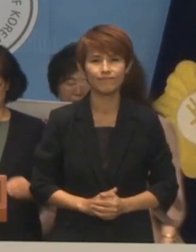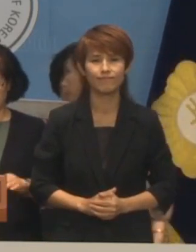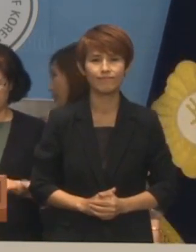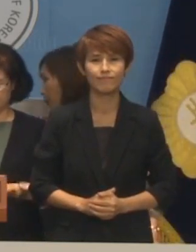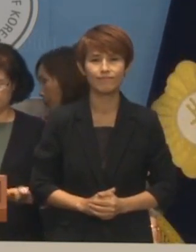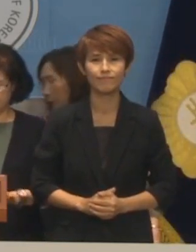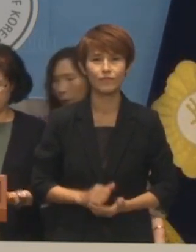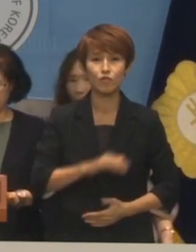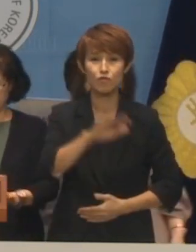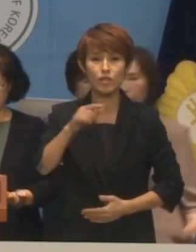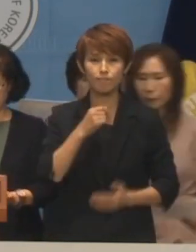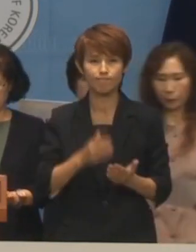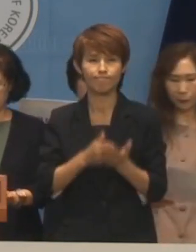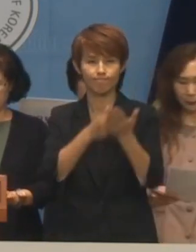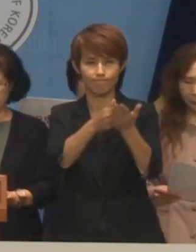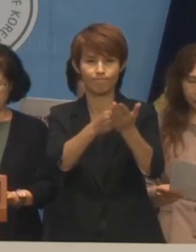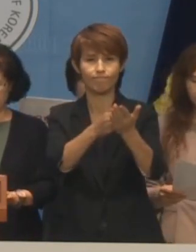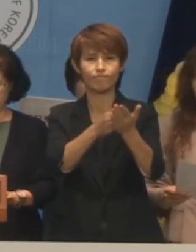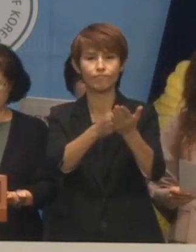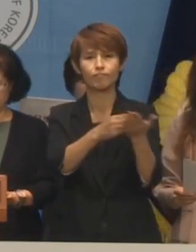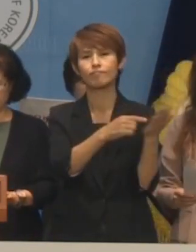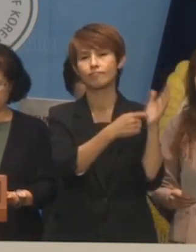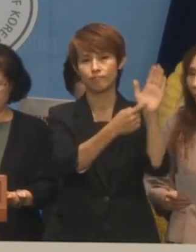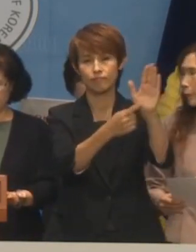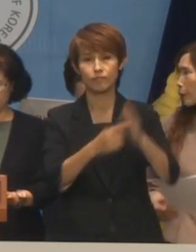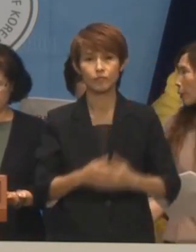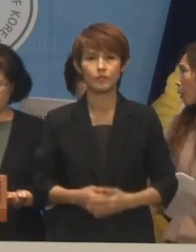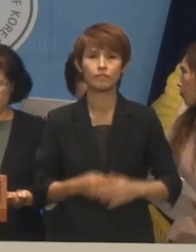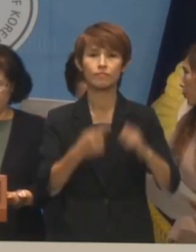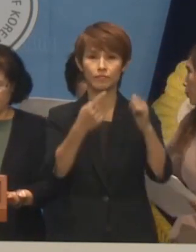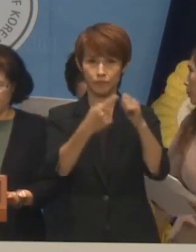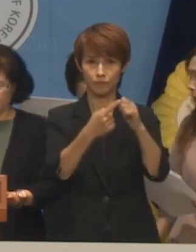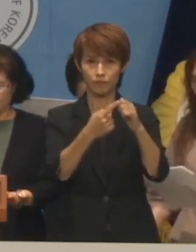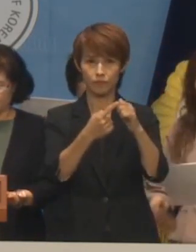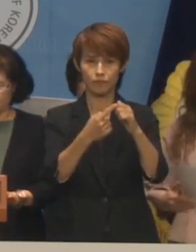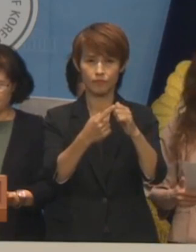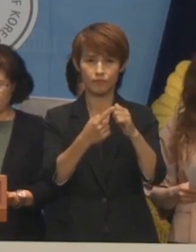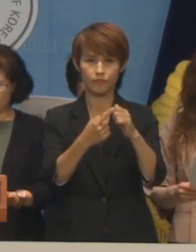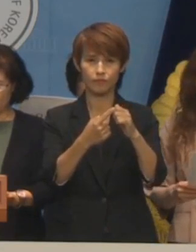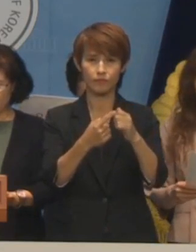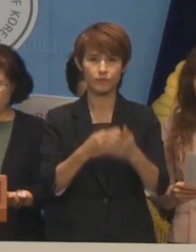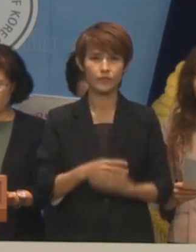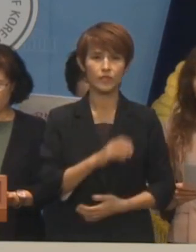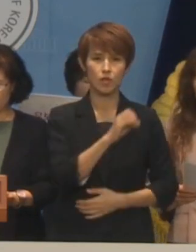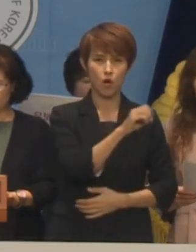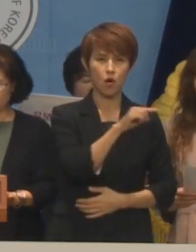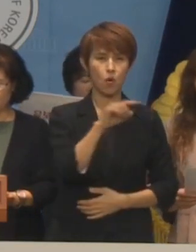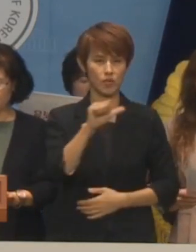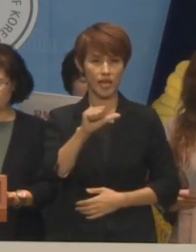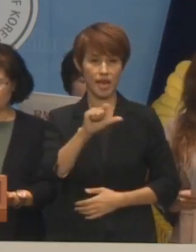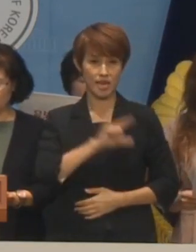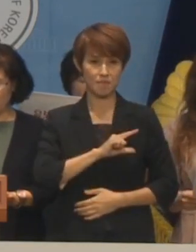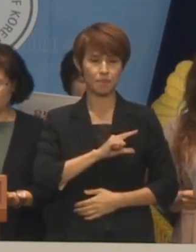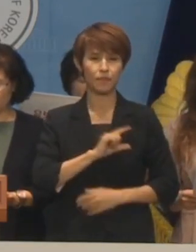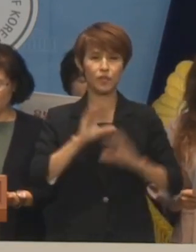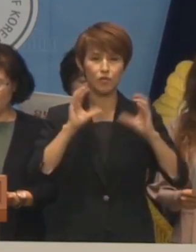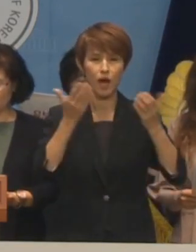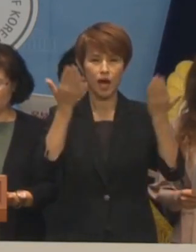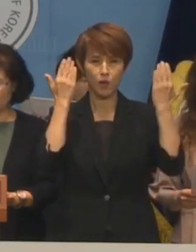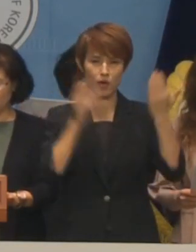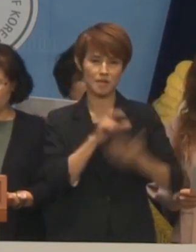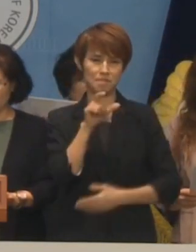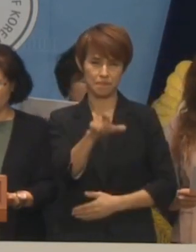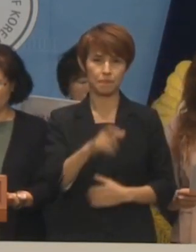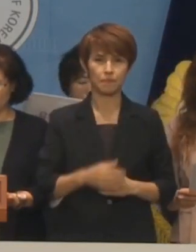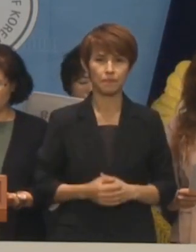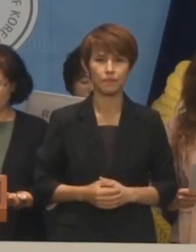이에 우리의 요구를 다시 한번 밝힌다. 첫째, 영호세 통합기관의 명칭을 유아학교로